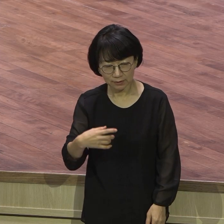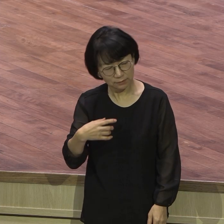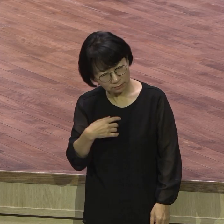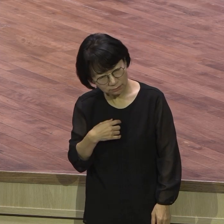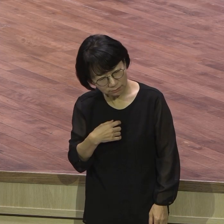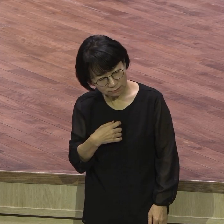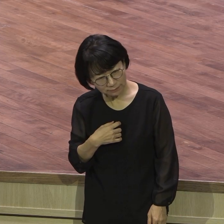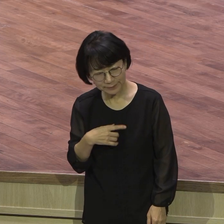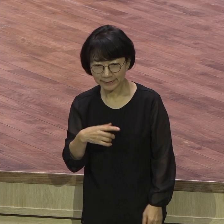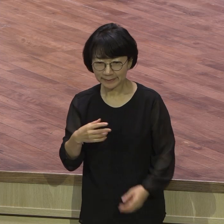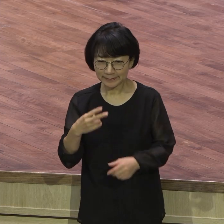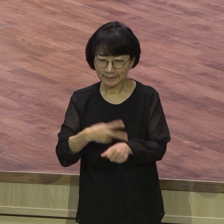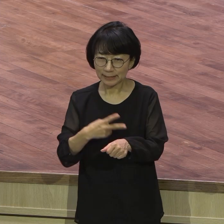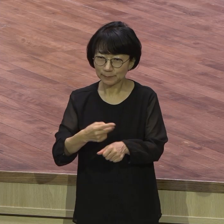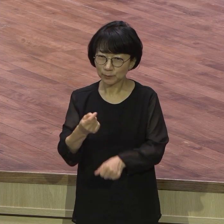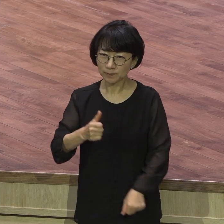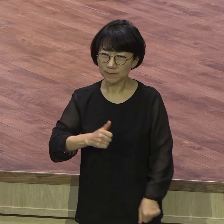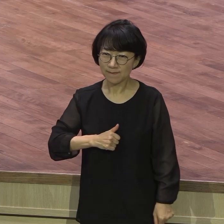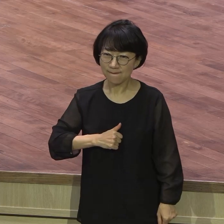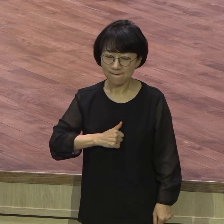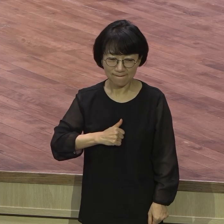선생님이 약간 열이 바쳤어요